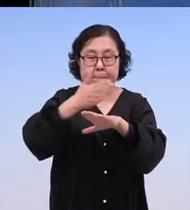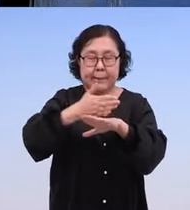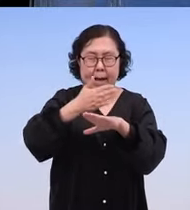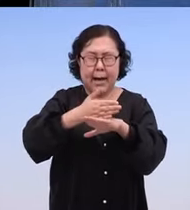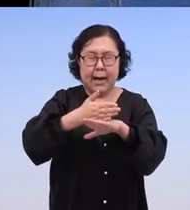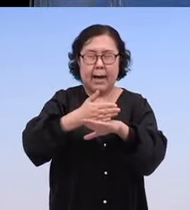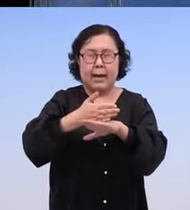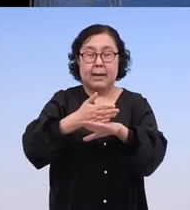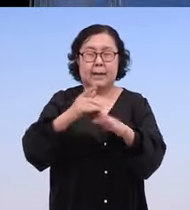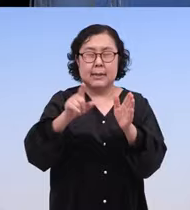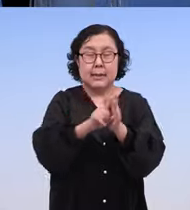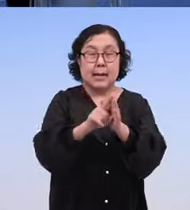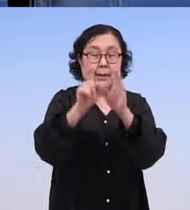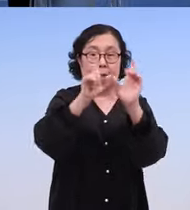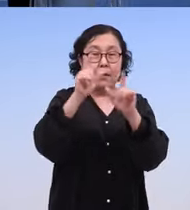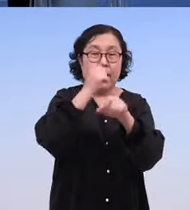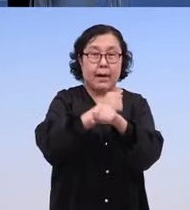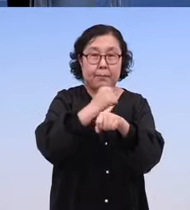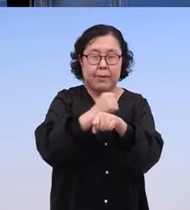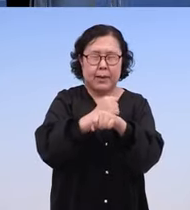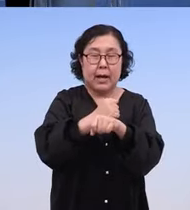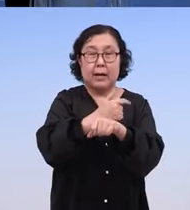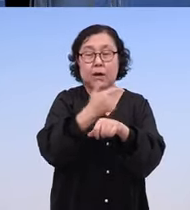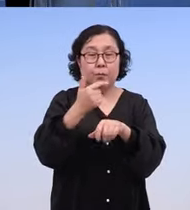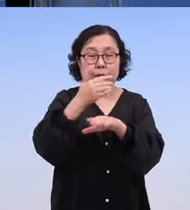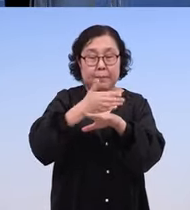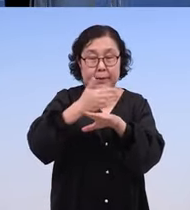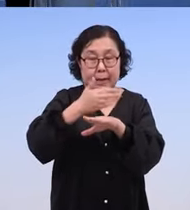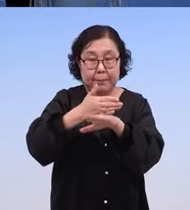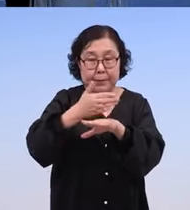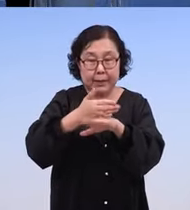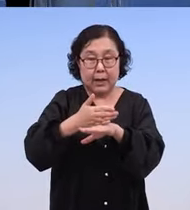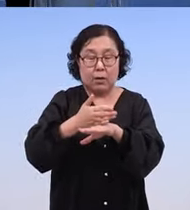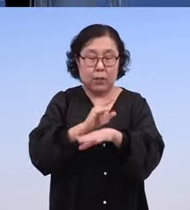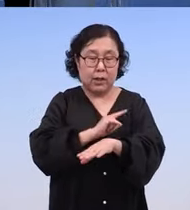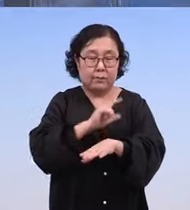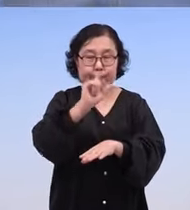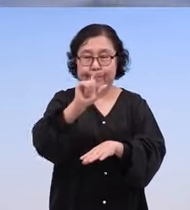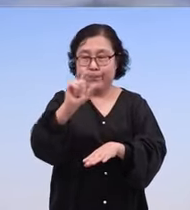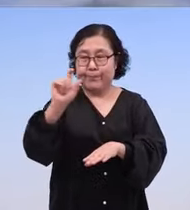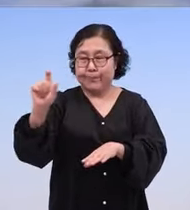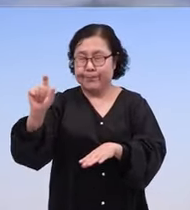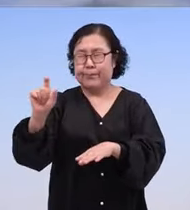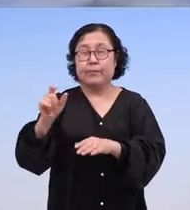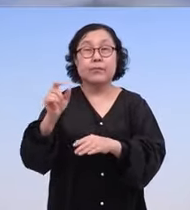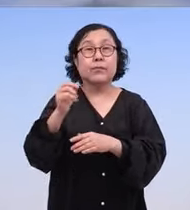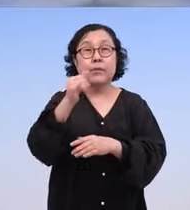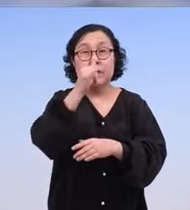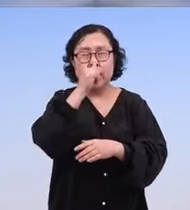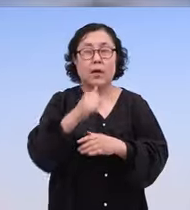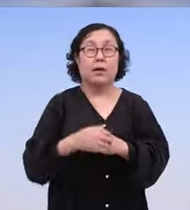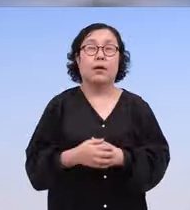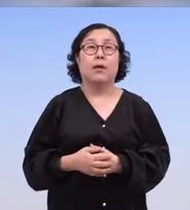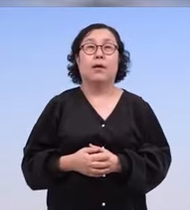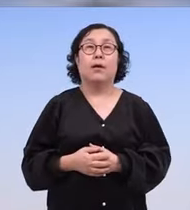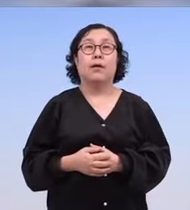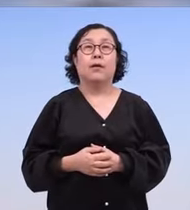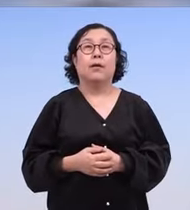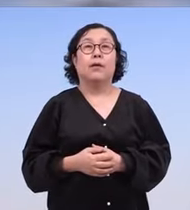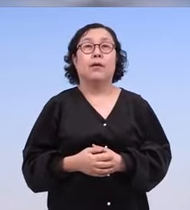식사 대접합니다. 목사님 감사합니다. 그리고 누구누구 집사 올림, 이렇게 쓰여져 있는 겁니다. 내용을